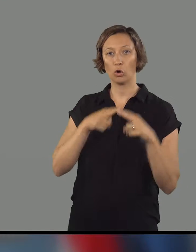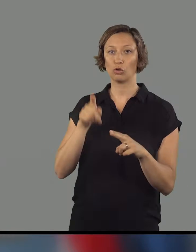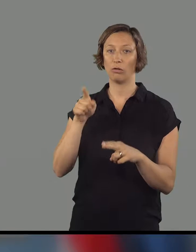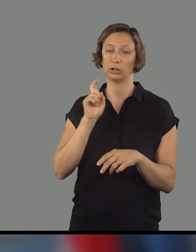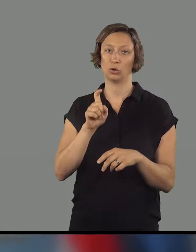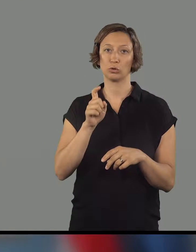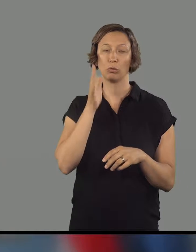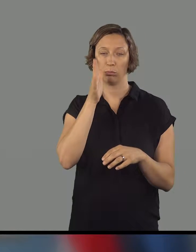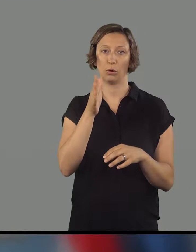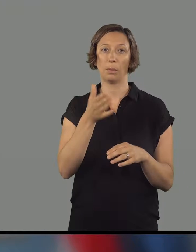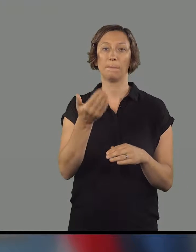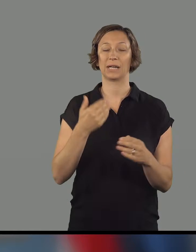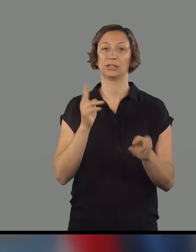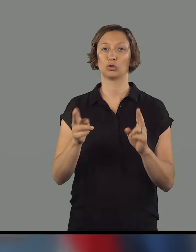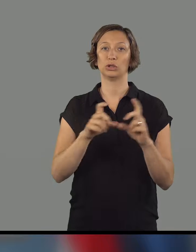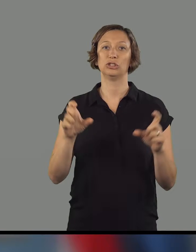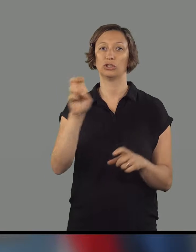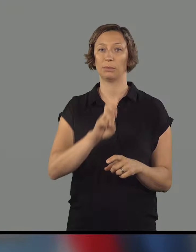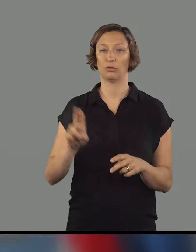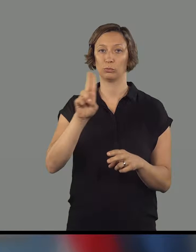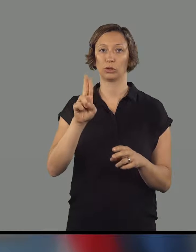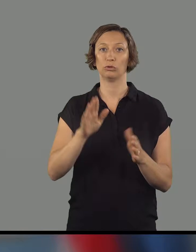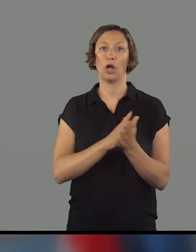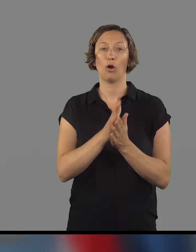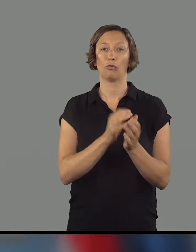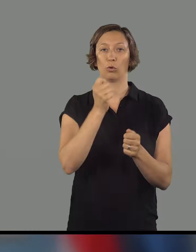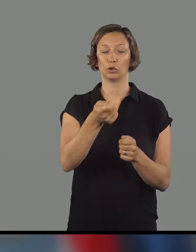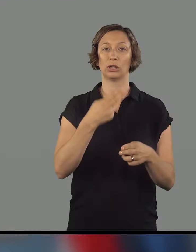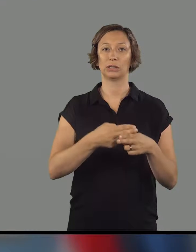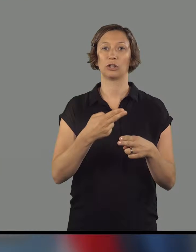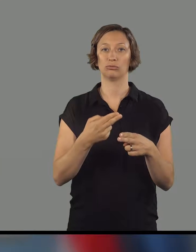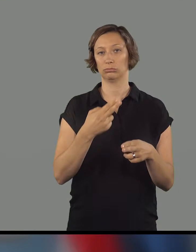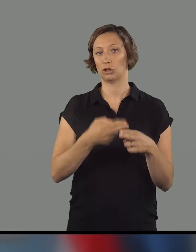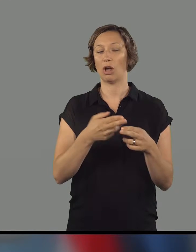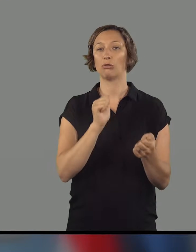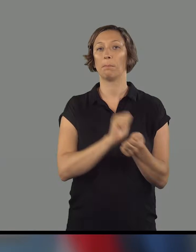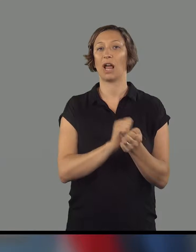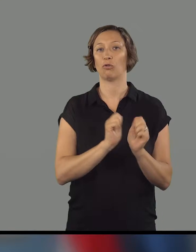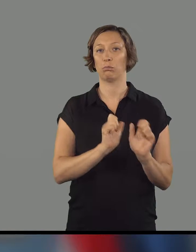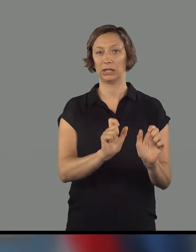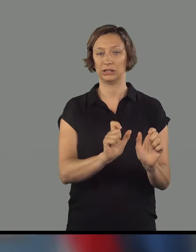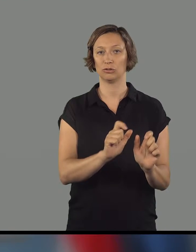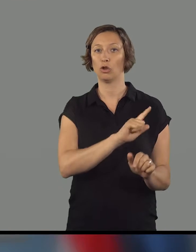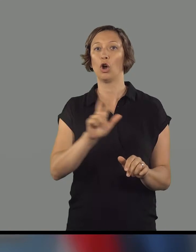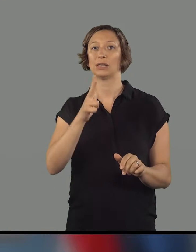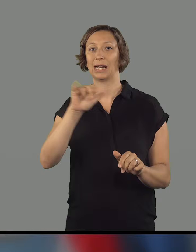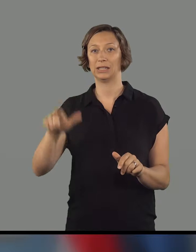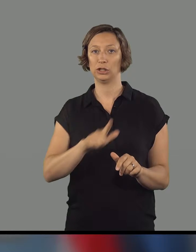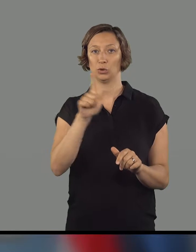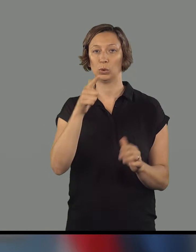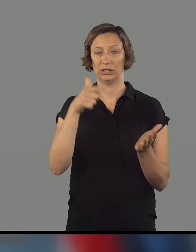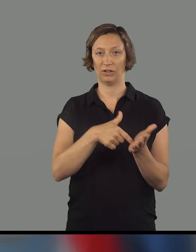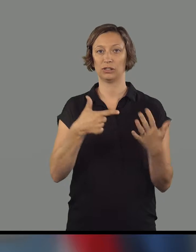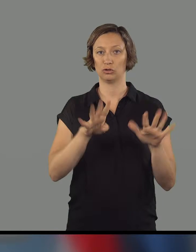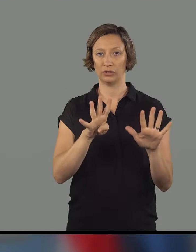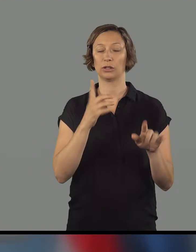na tožbo bo pred sodiščem Evropske unije vložilo državno pravobranilstvo do 3. julija